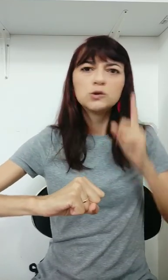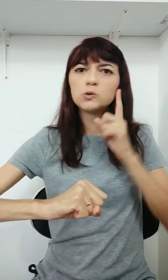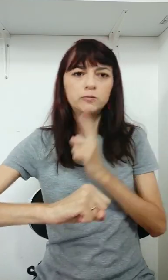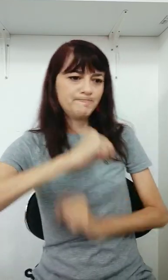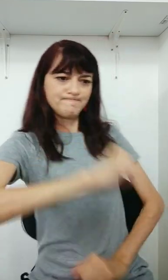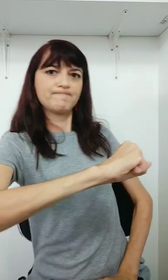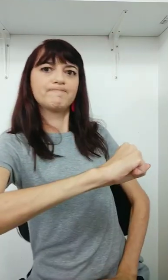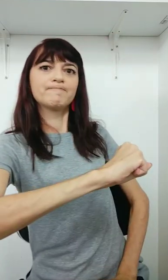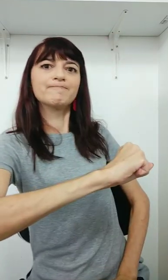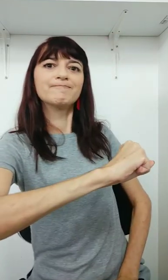resistência, né?